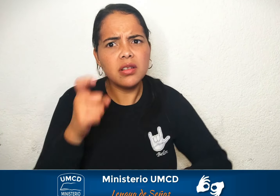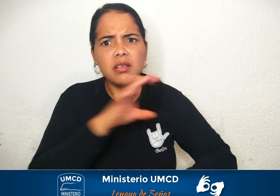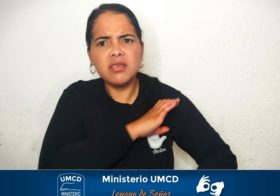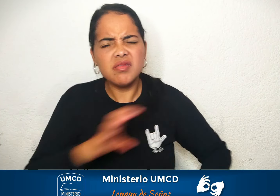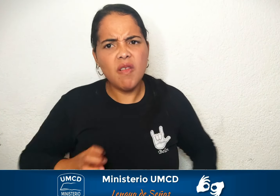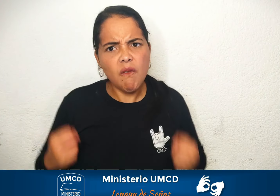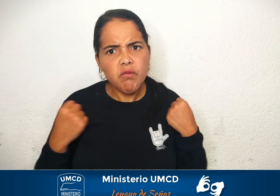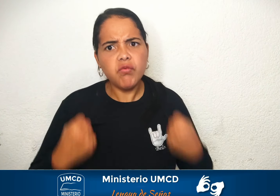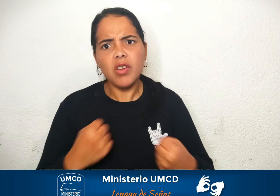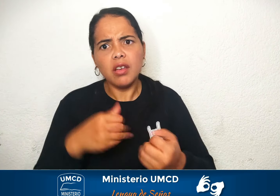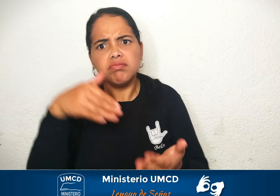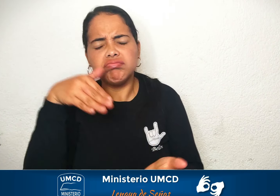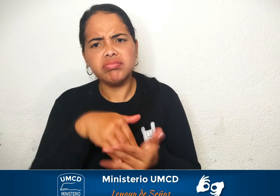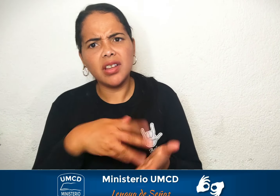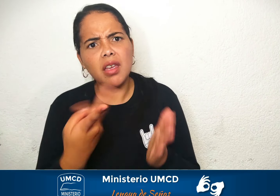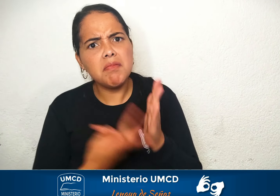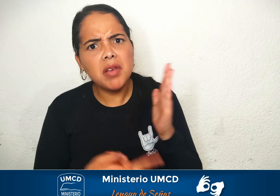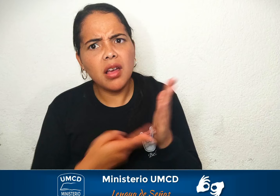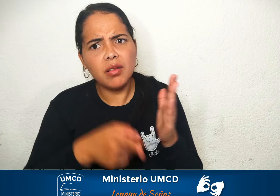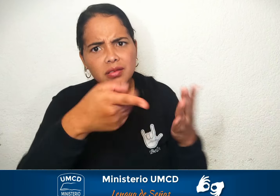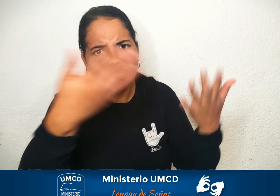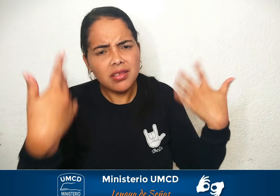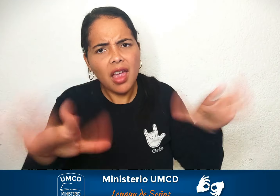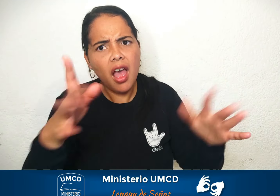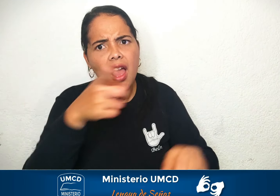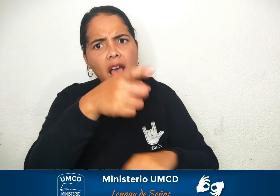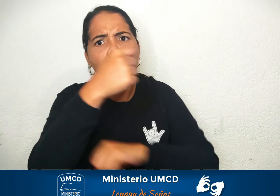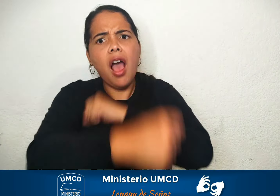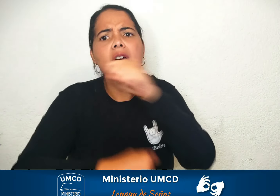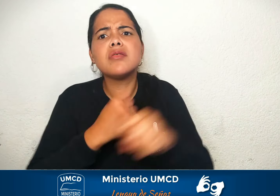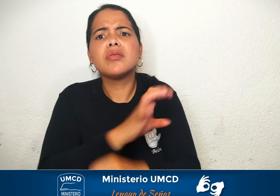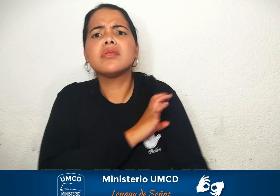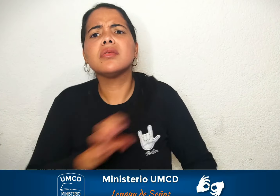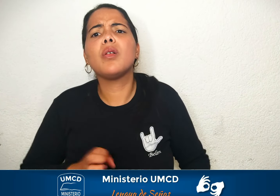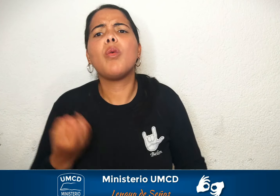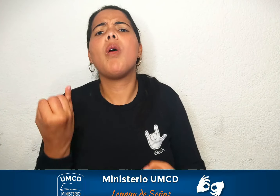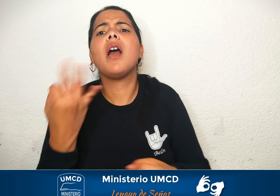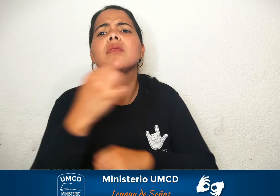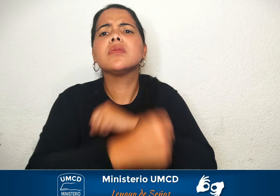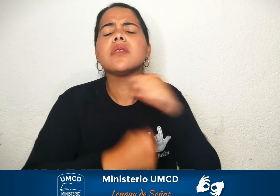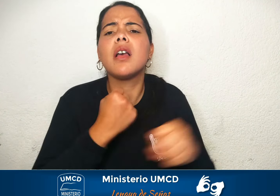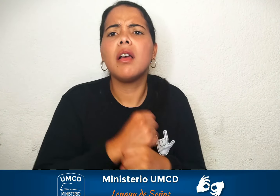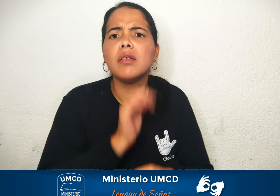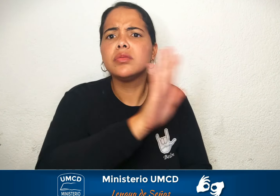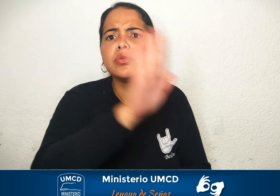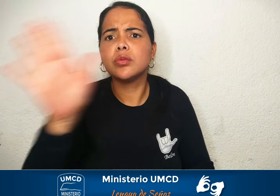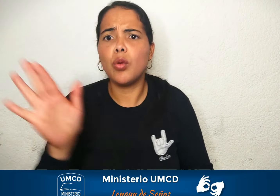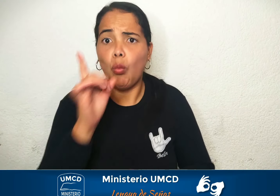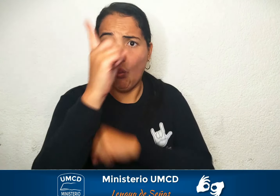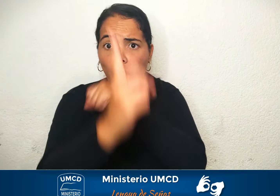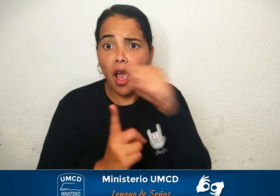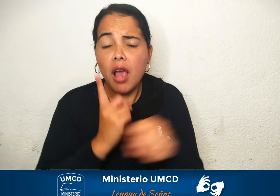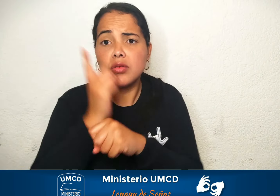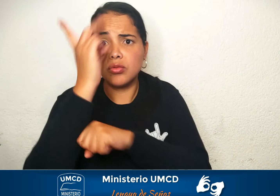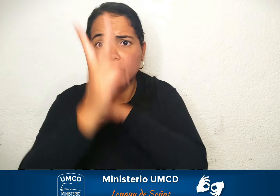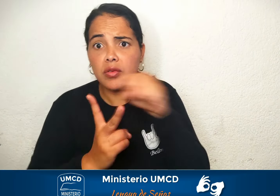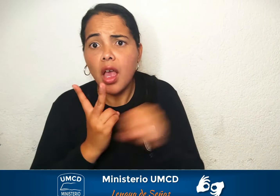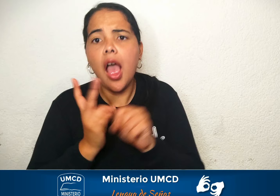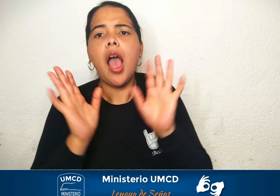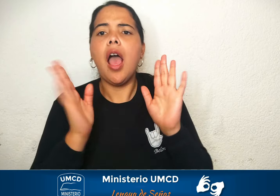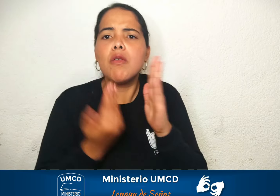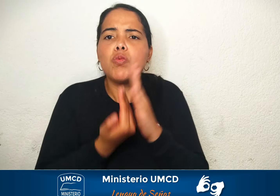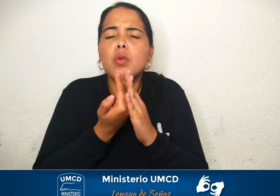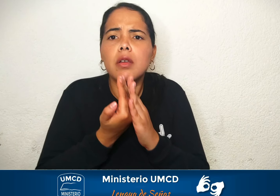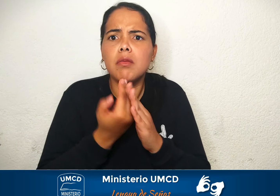ser, en el sentido de que les dice, ustedes ya tienen tiempos en la fe, pero ustedes lamentablemente siguen viviendo